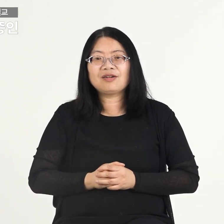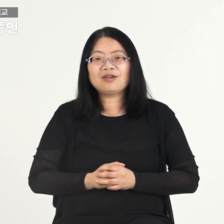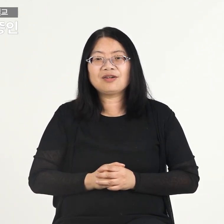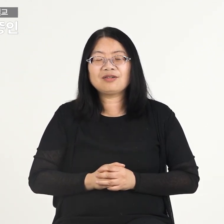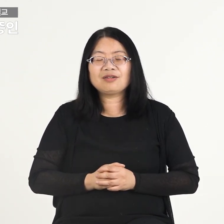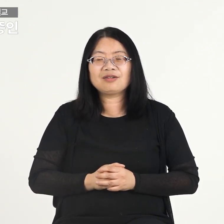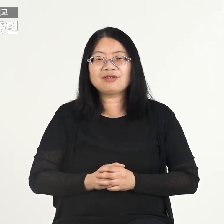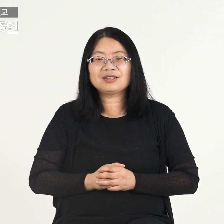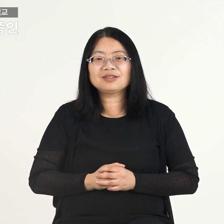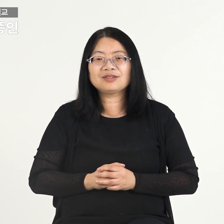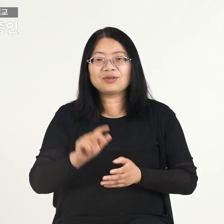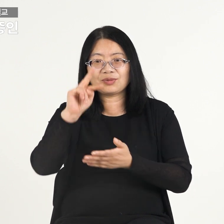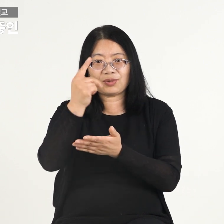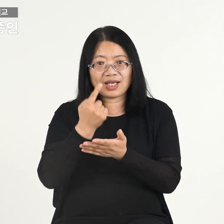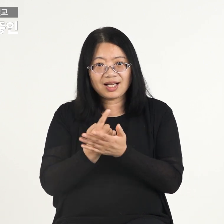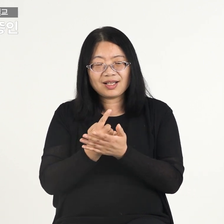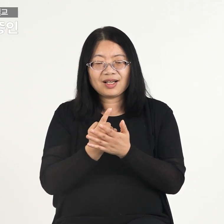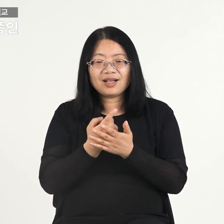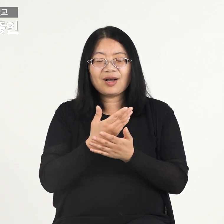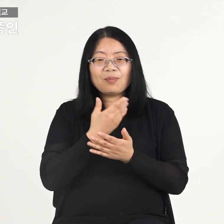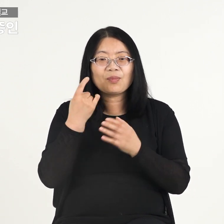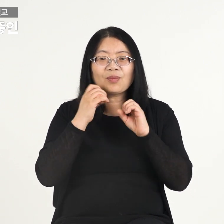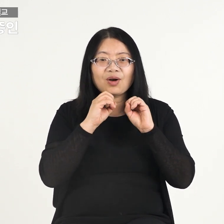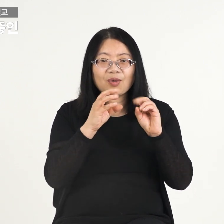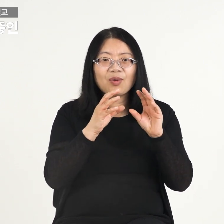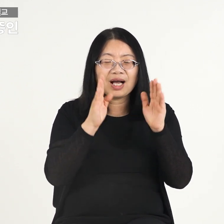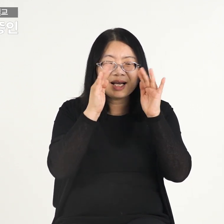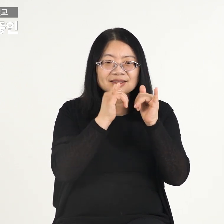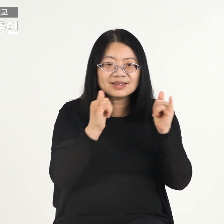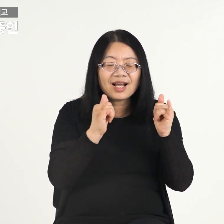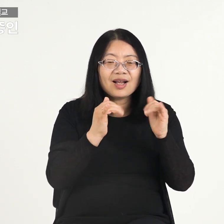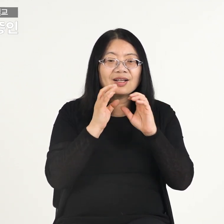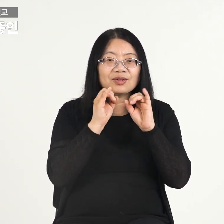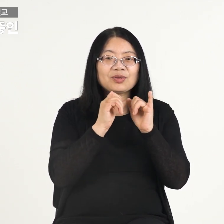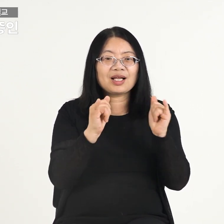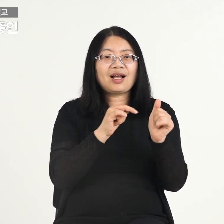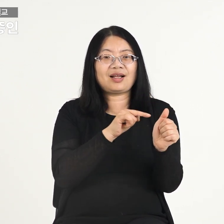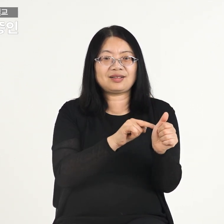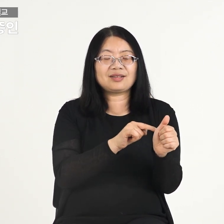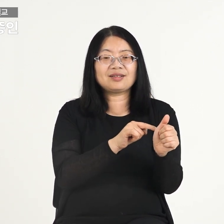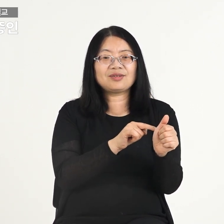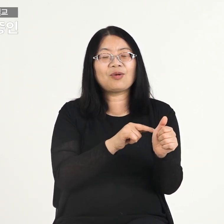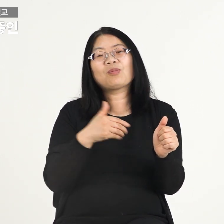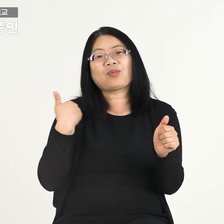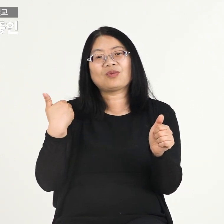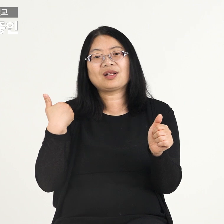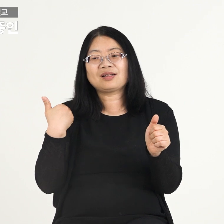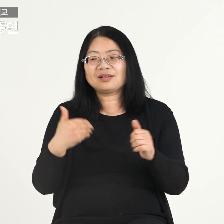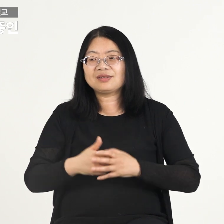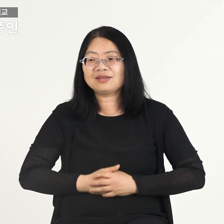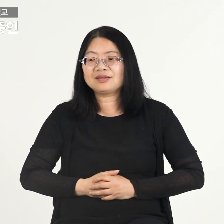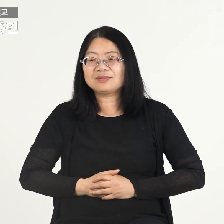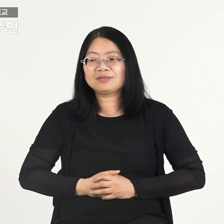줄이야. 선교학자요, 선교사였던 그분도 몰랐던 거예요.